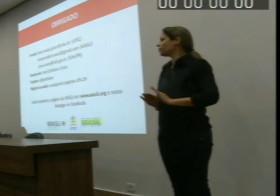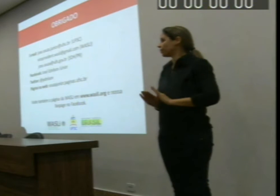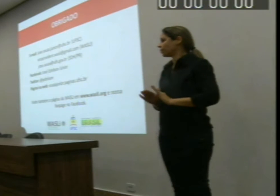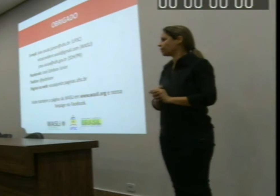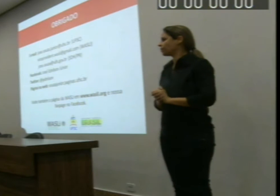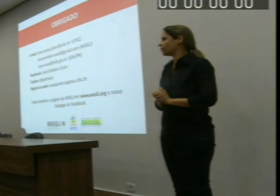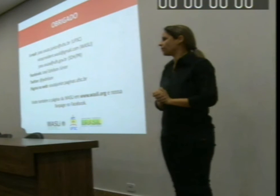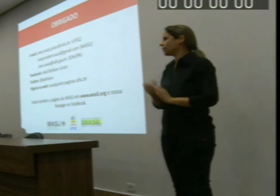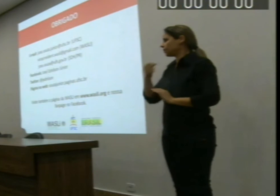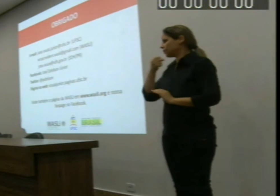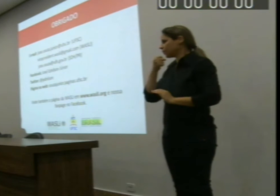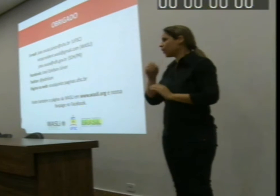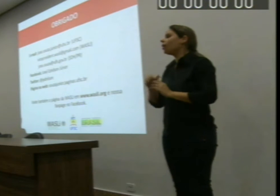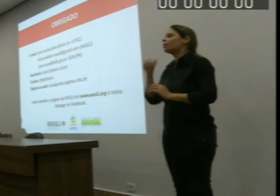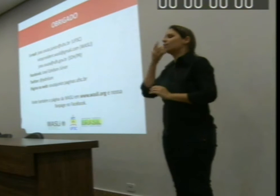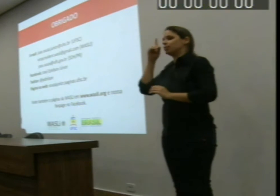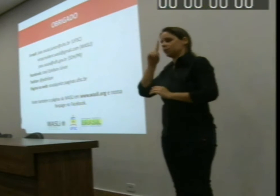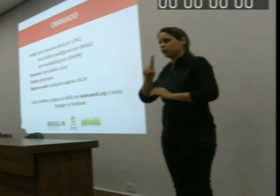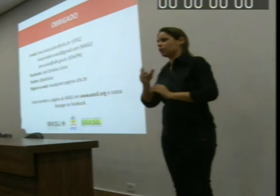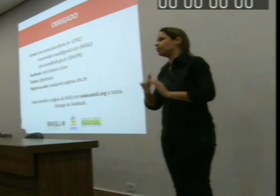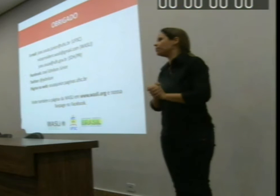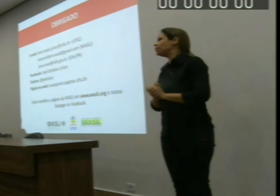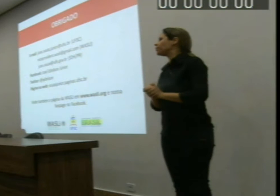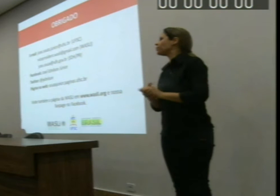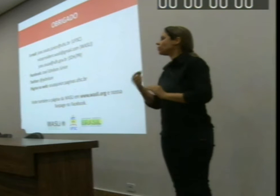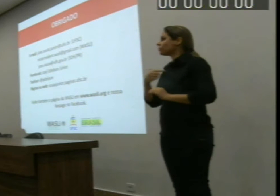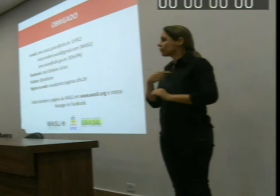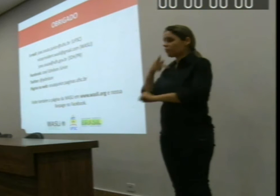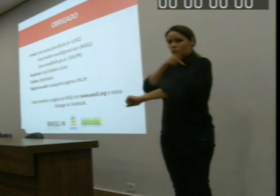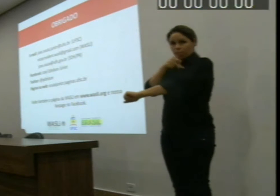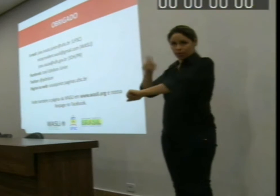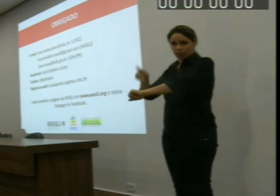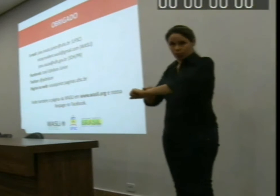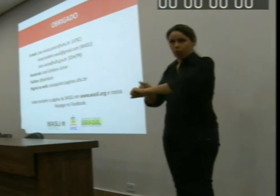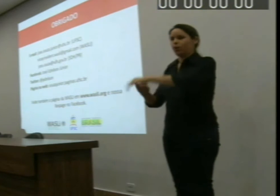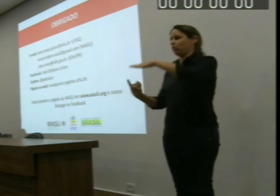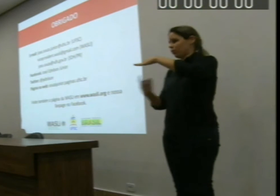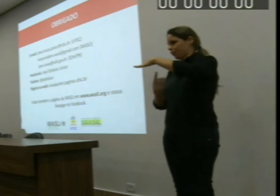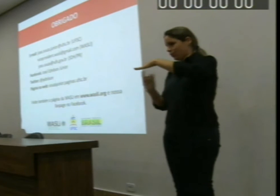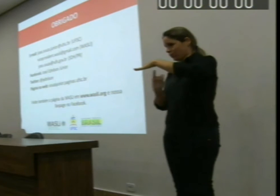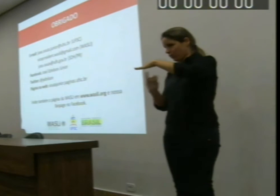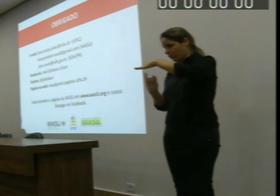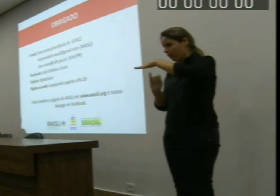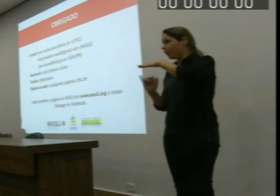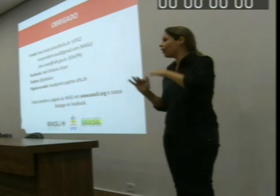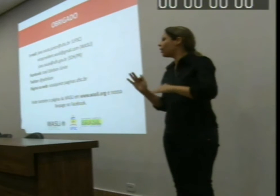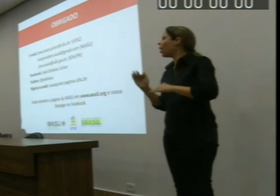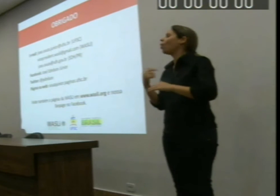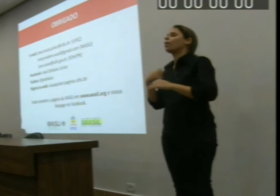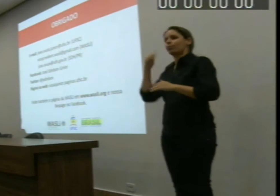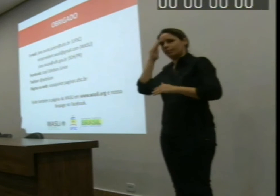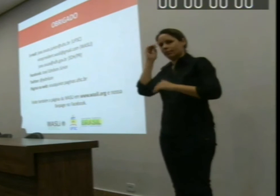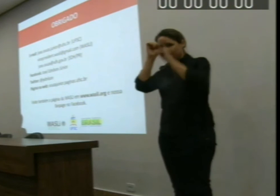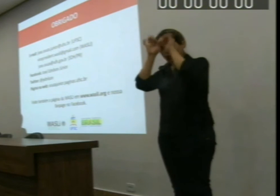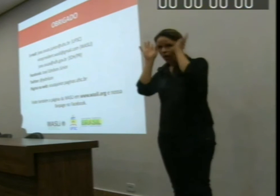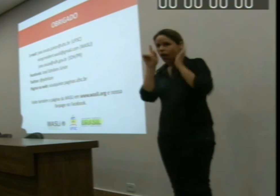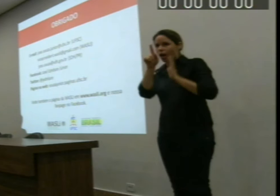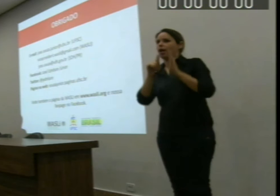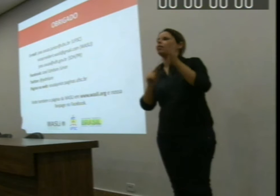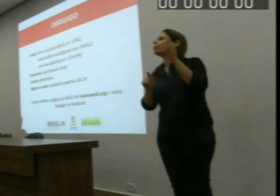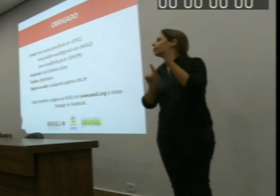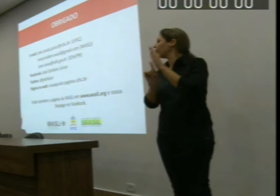er Bom dia eu sou pedagoga do Instituto Federal eu entendo o questionamento da mãe